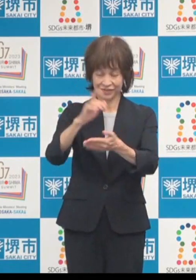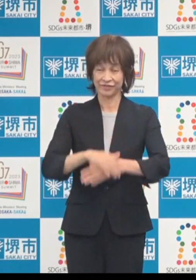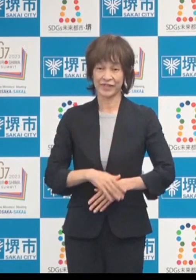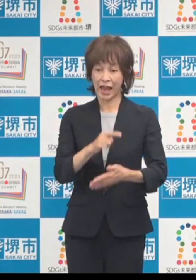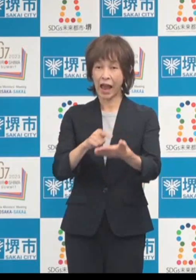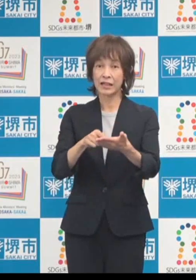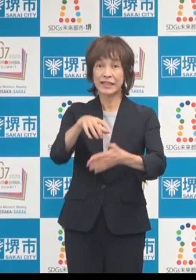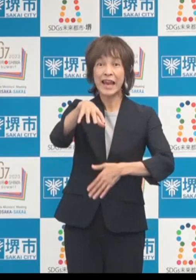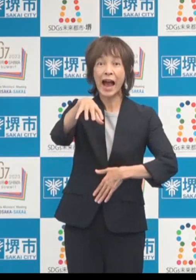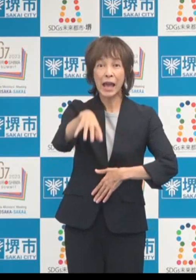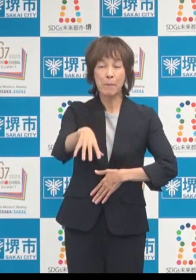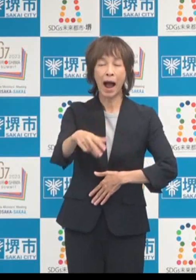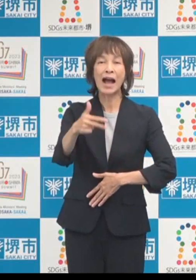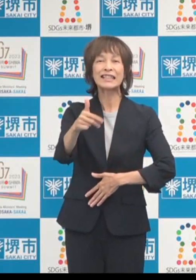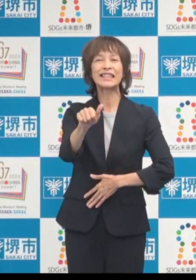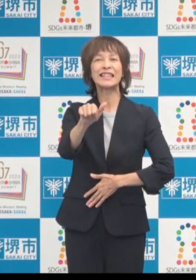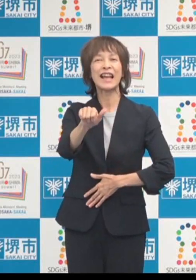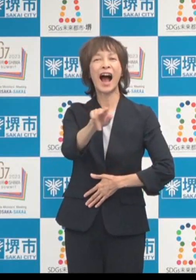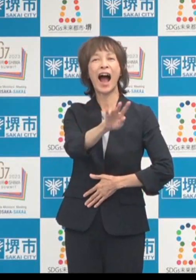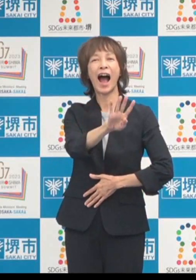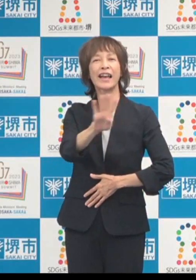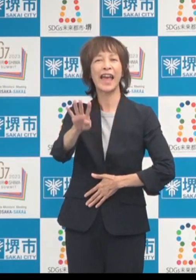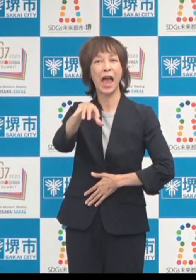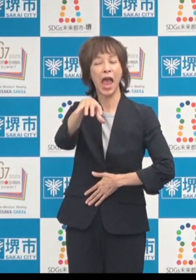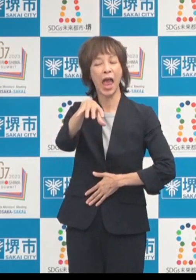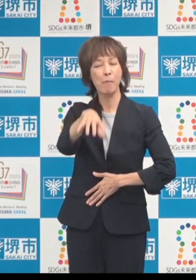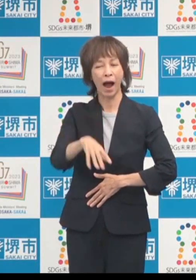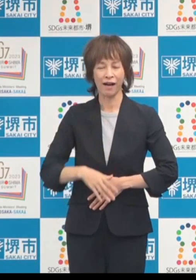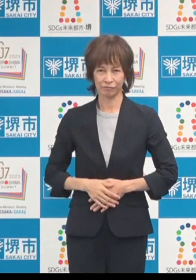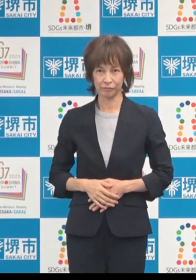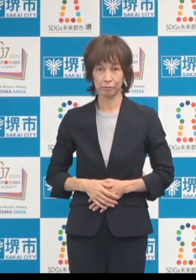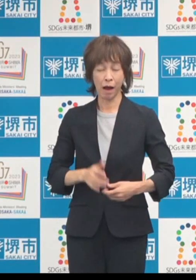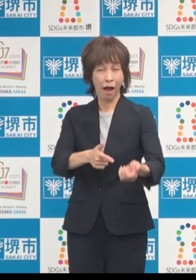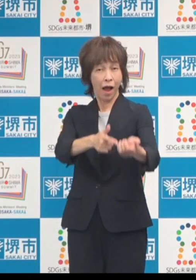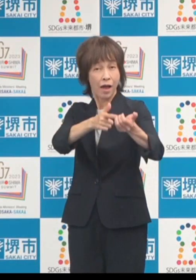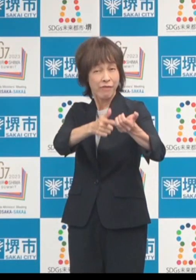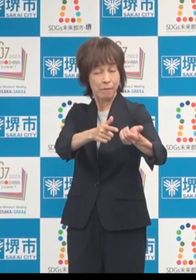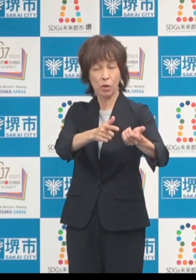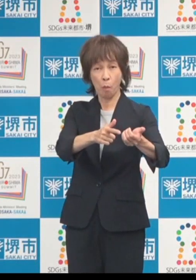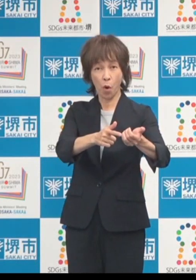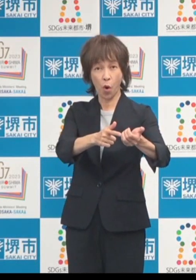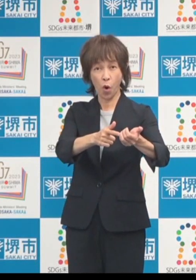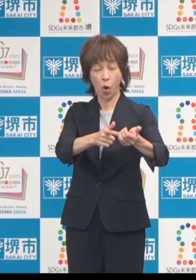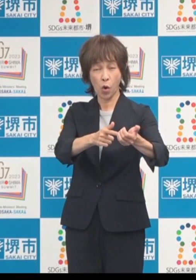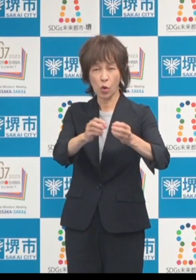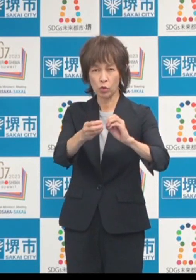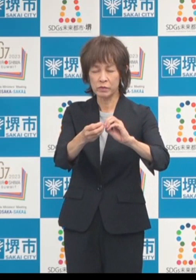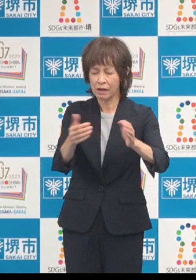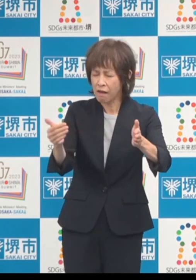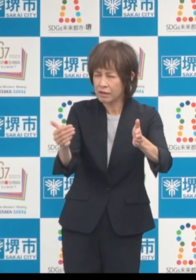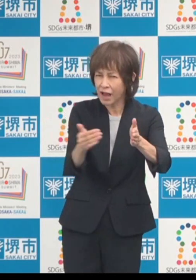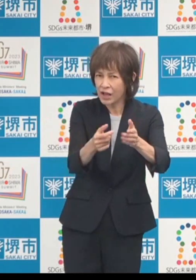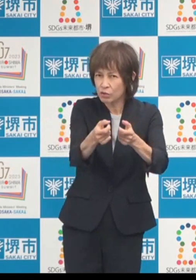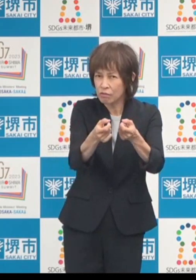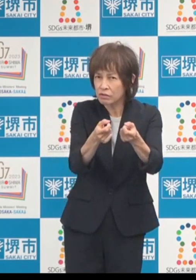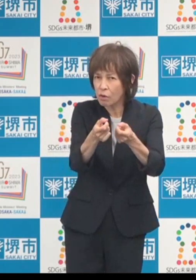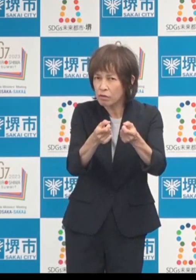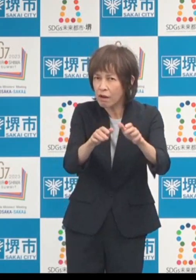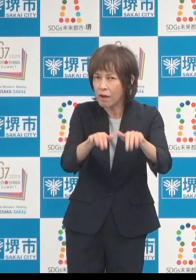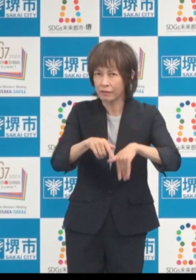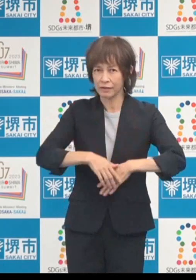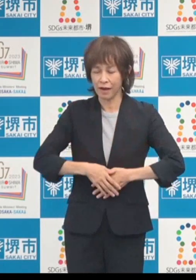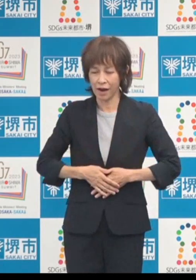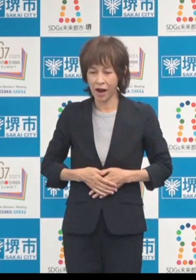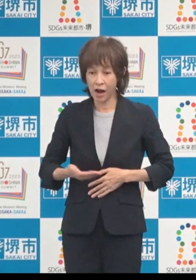書いてあるところは鉄砲の組み立てや最中調整を行っていた場所とでして、下の